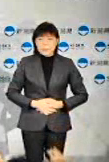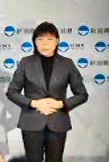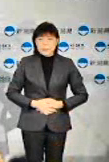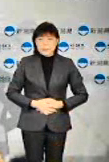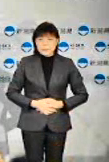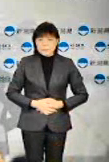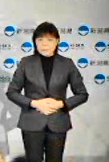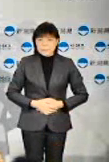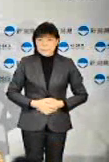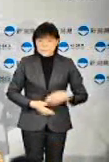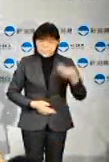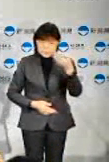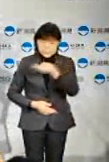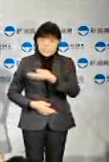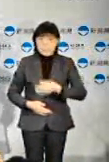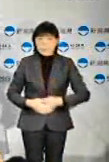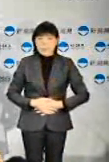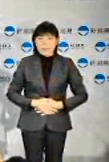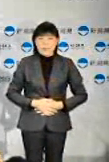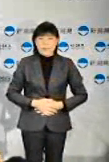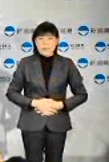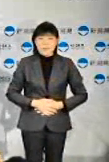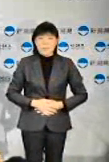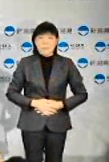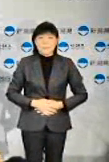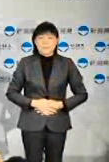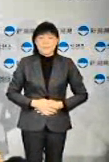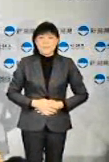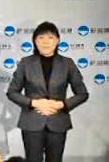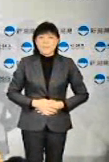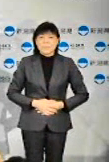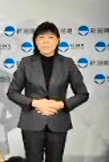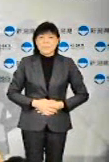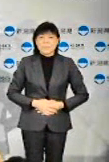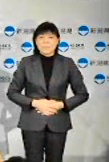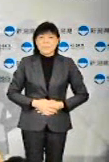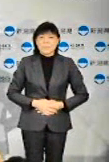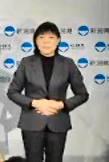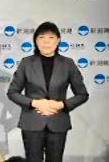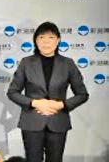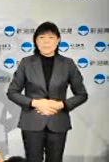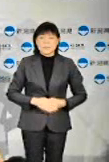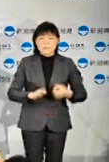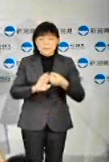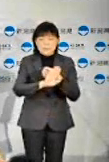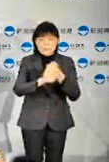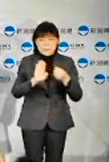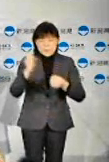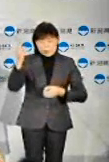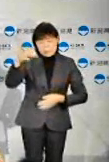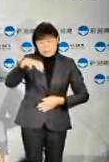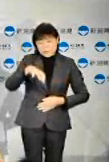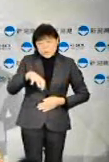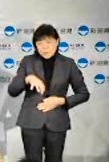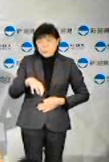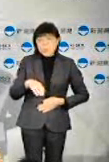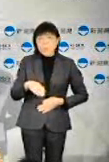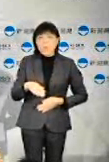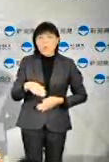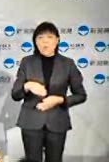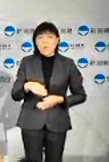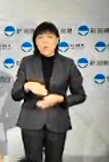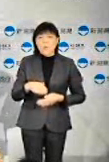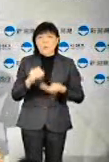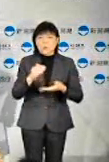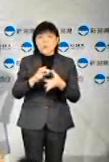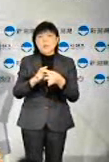がとうございます。 じゃあ、はい、 共同通信の話です。あの改めてその原発の話に戻ってしまうんですけど、あの従来